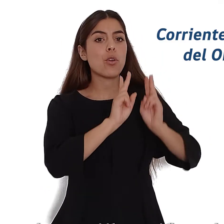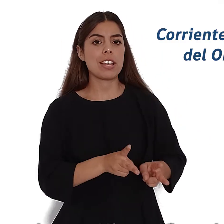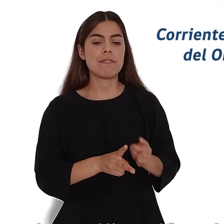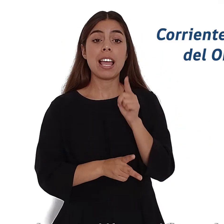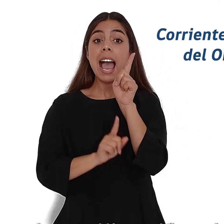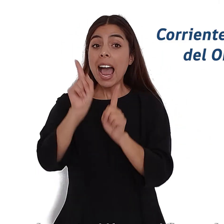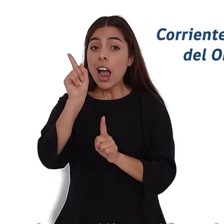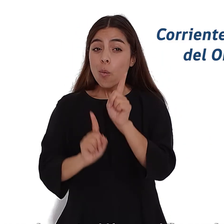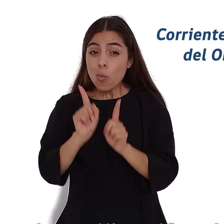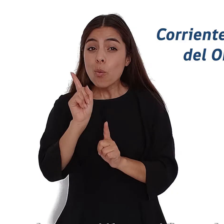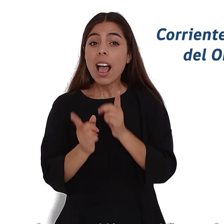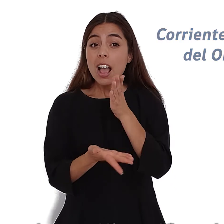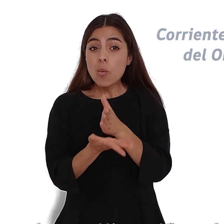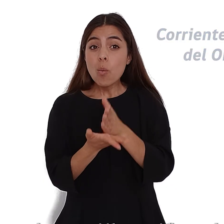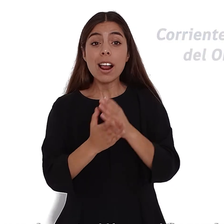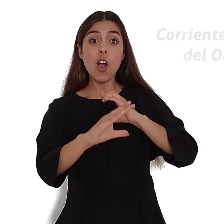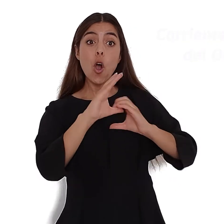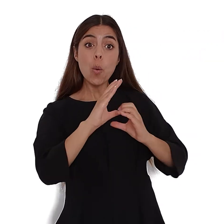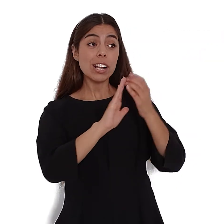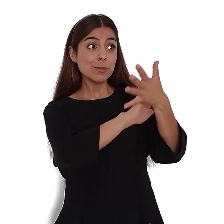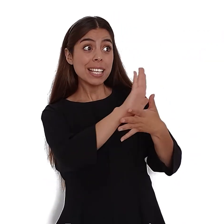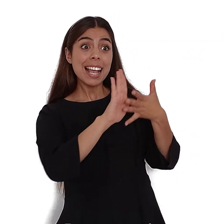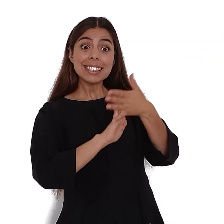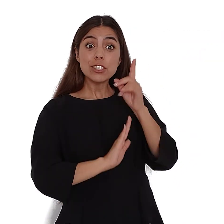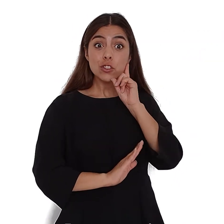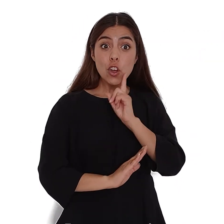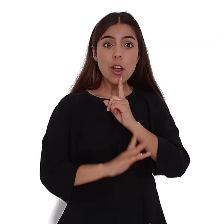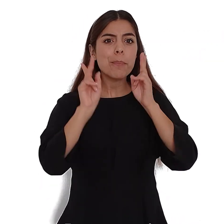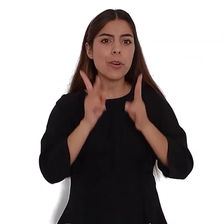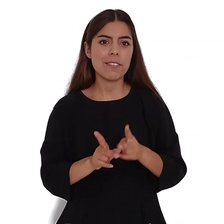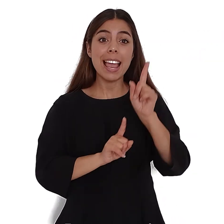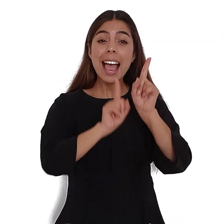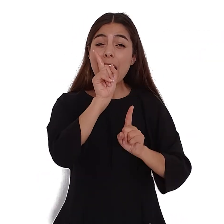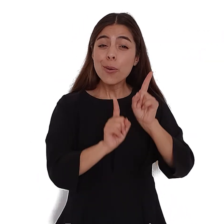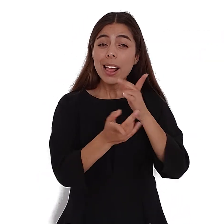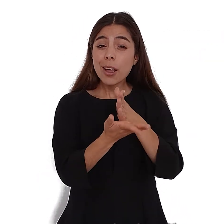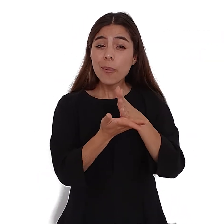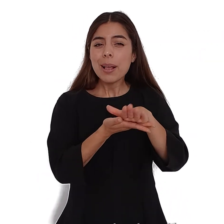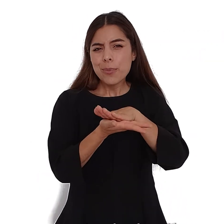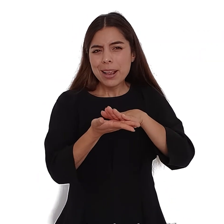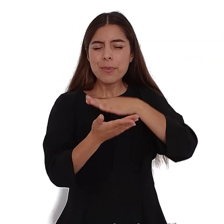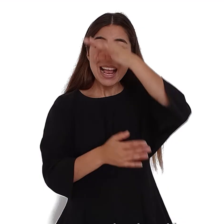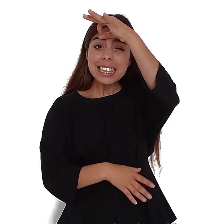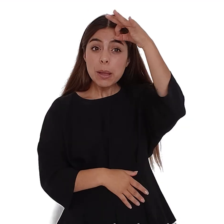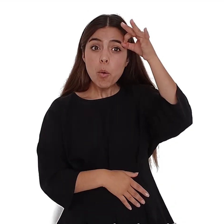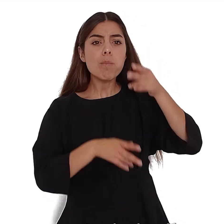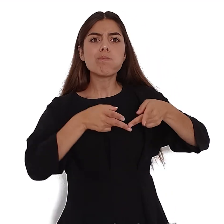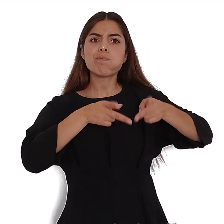la comunicación entre los estudiantes sordos. En pocas escuelas, como la Anglicana de Temuco, se mantuvo la educación a través de la lengua de